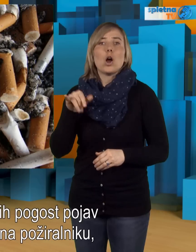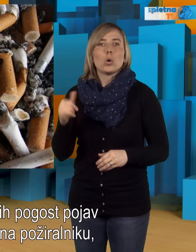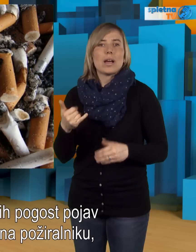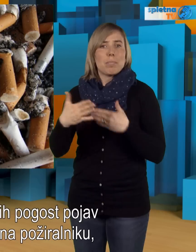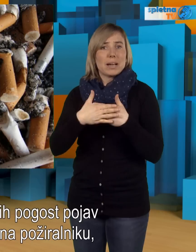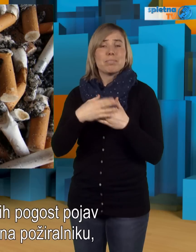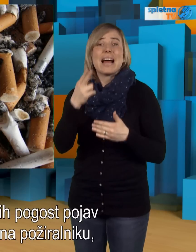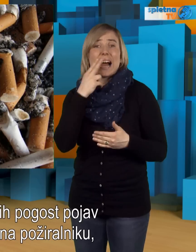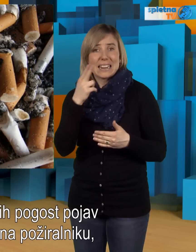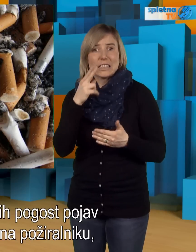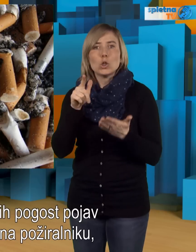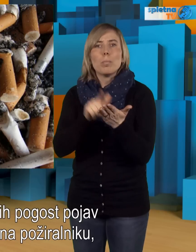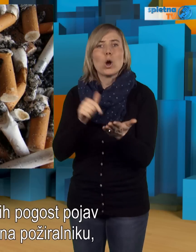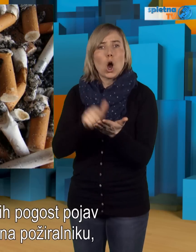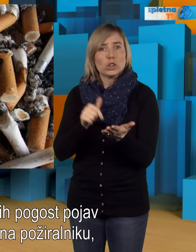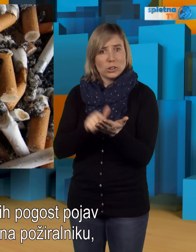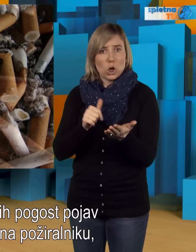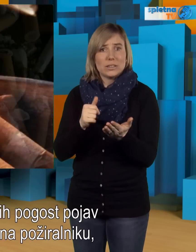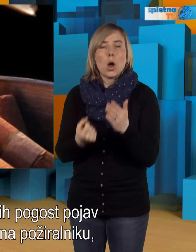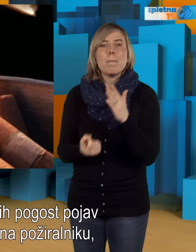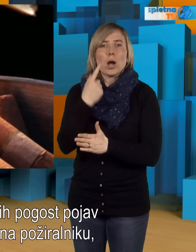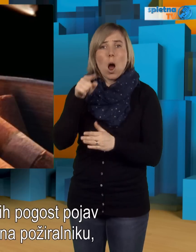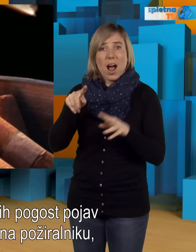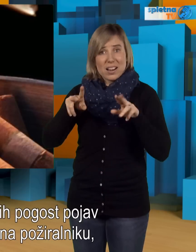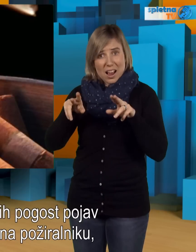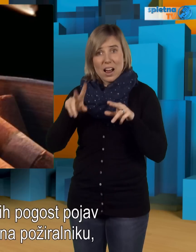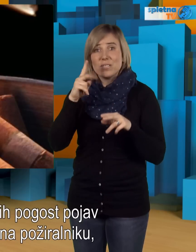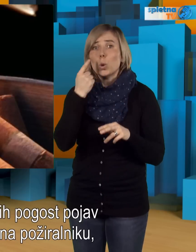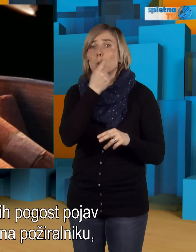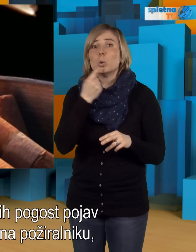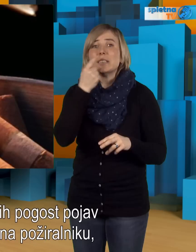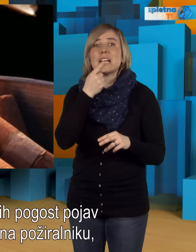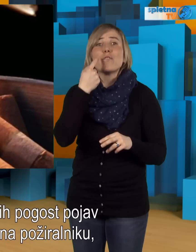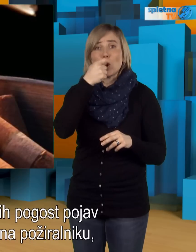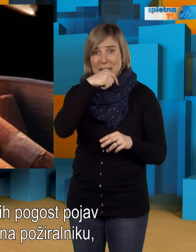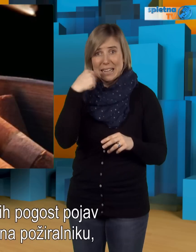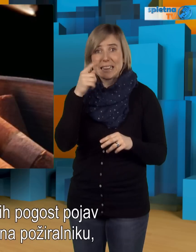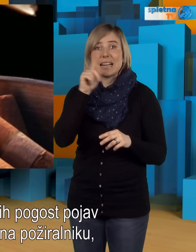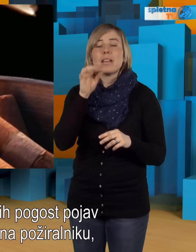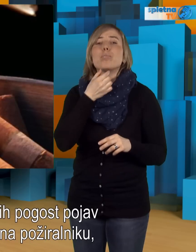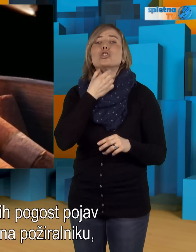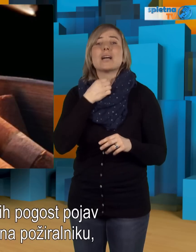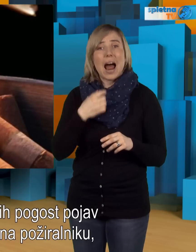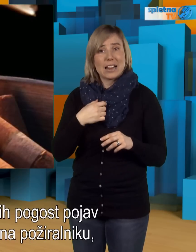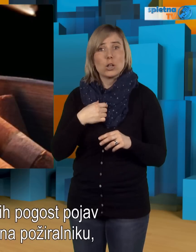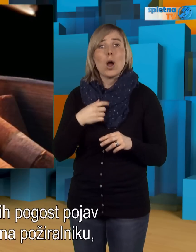Prav tako je pri kadilcih pogost pojav raka v ustni votlini in na požiralniku, rak ledvic in mehurja ter